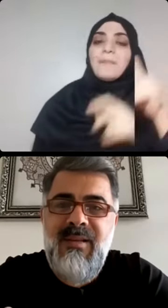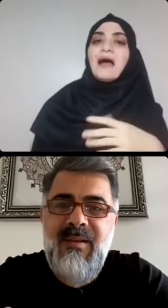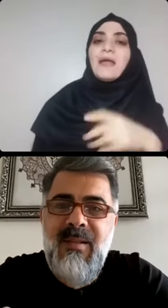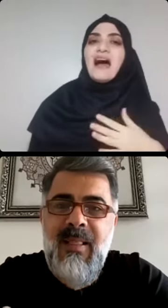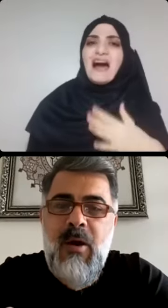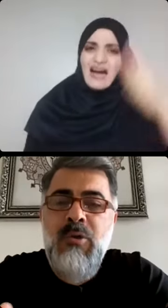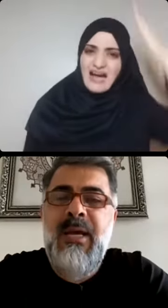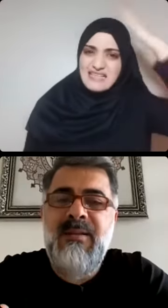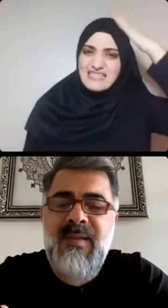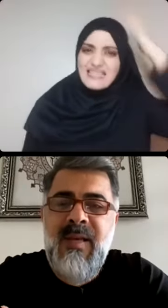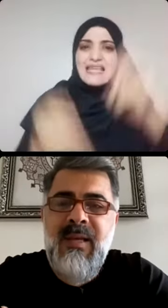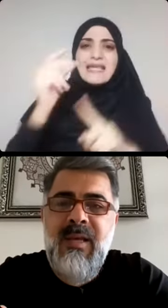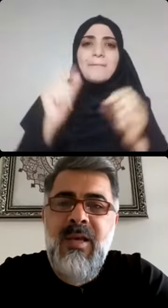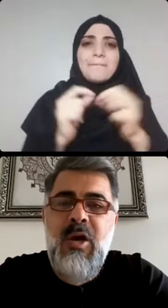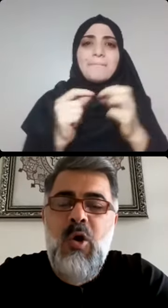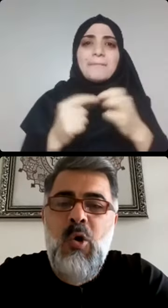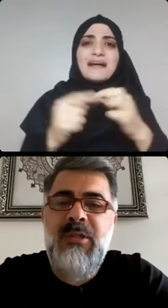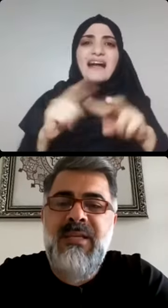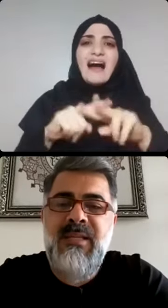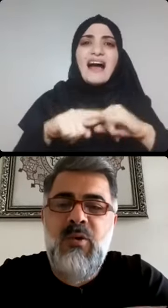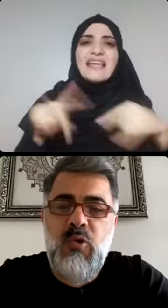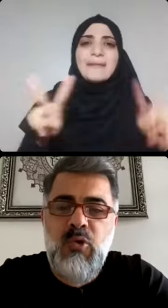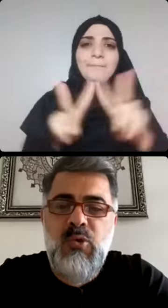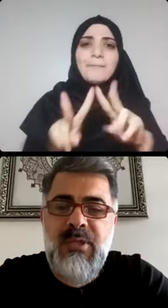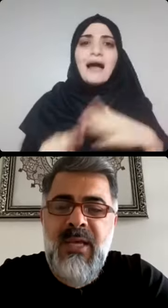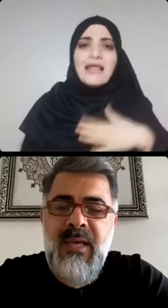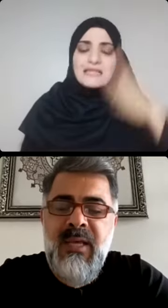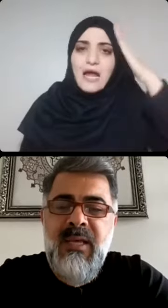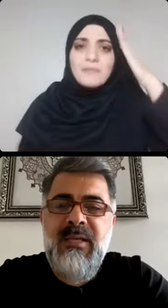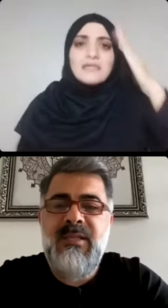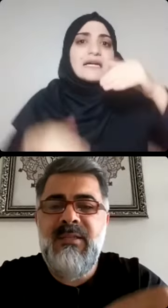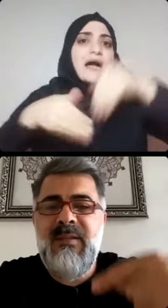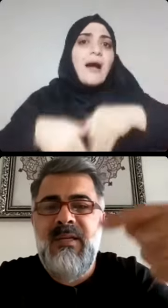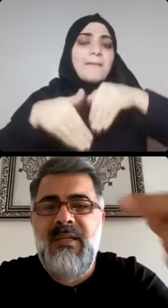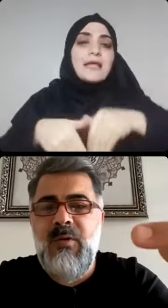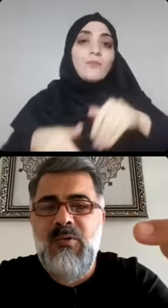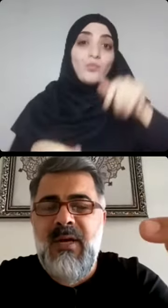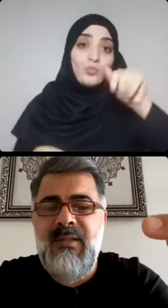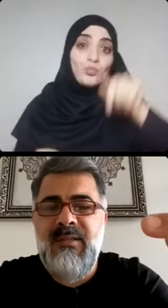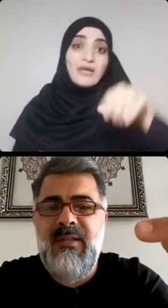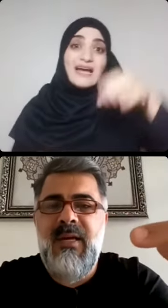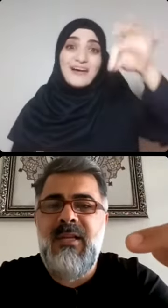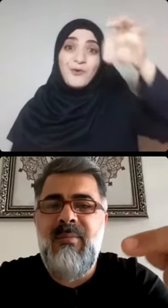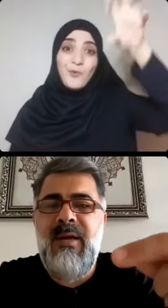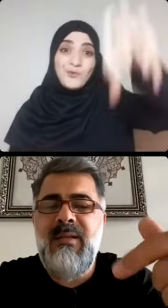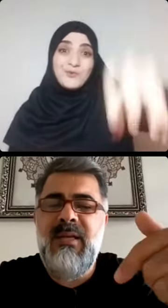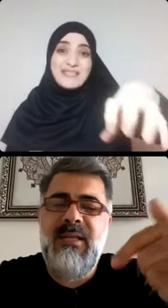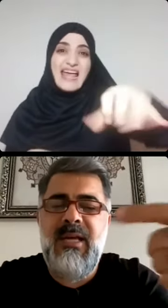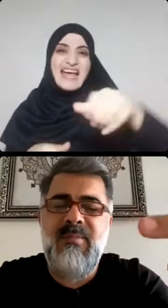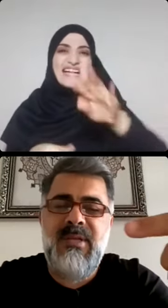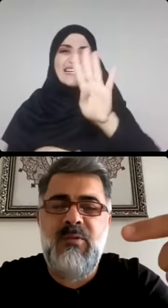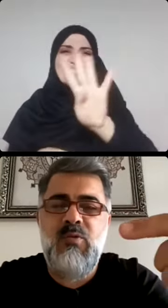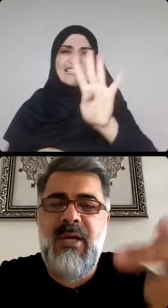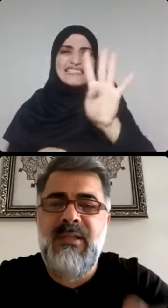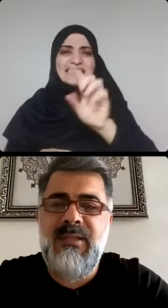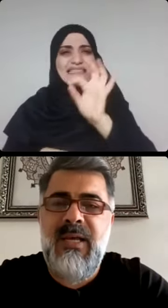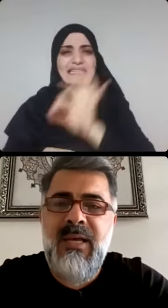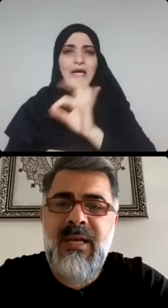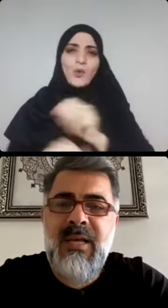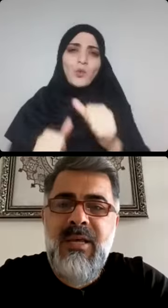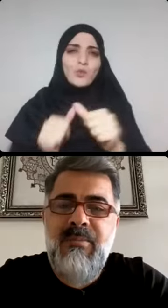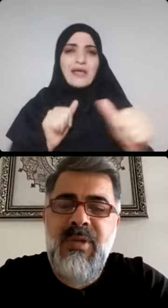kabri. O nerede? O da yine Kudüs'e 40 dakika uzaklıkta takriben ya da yarım saat